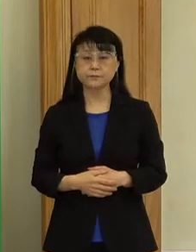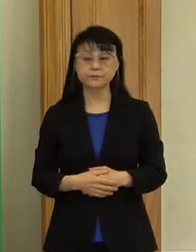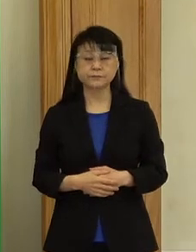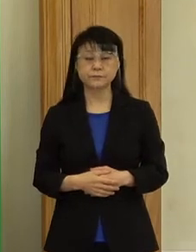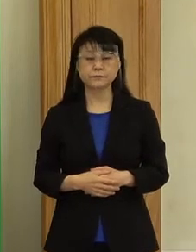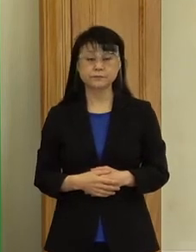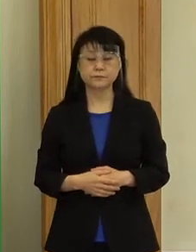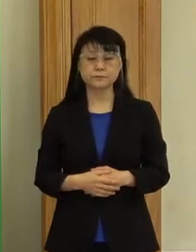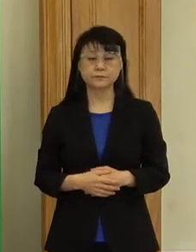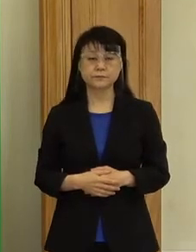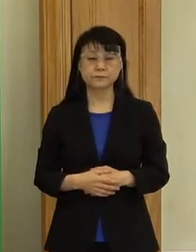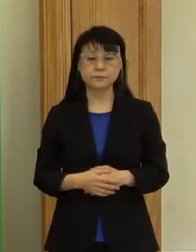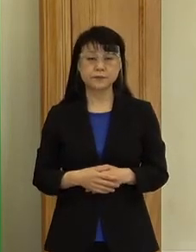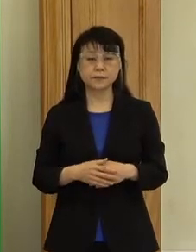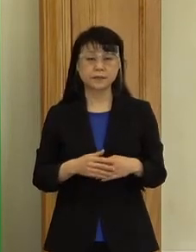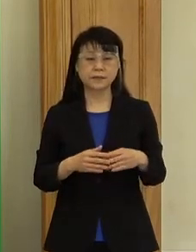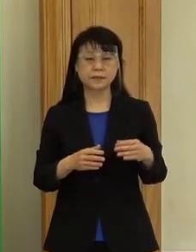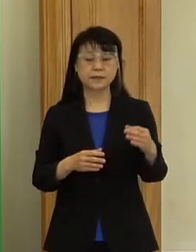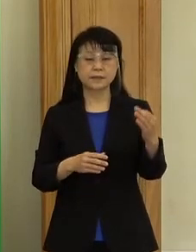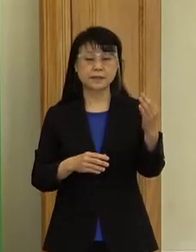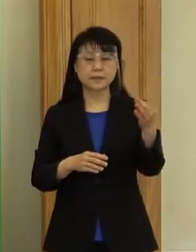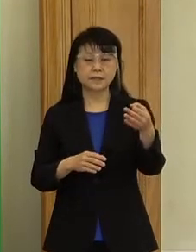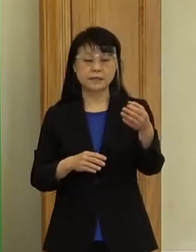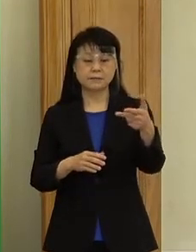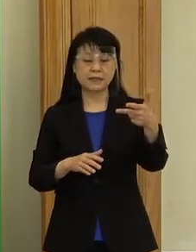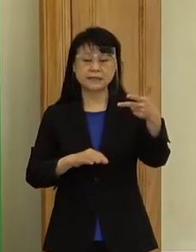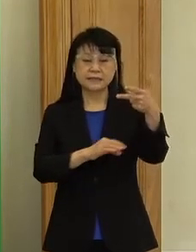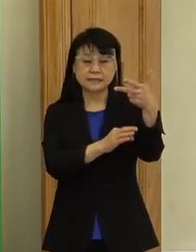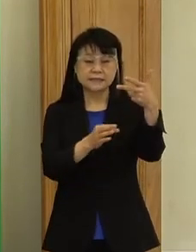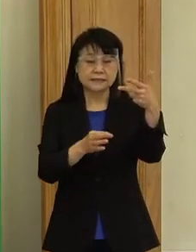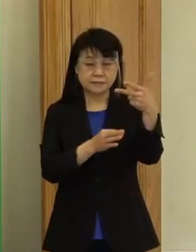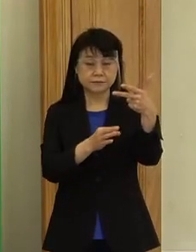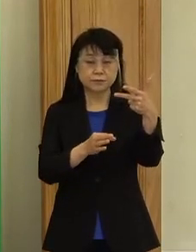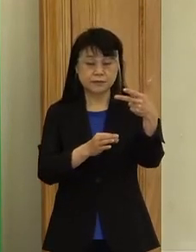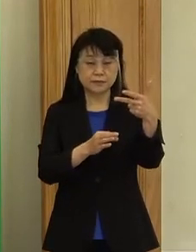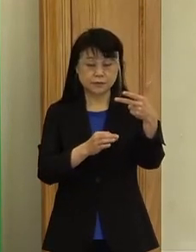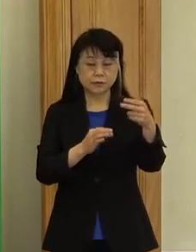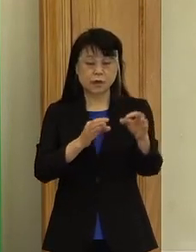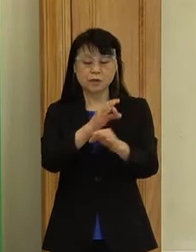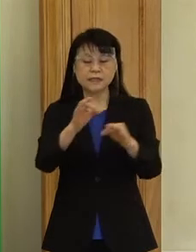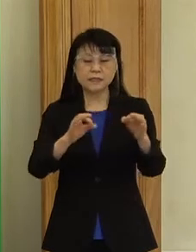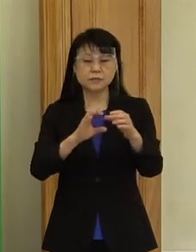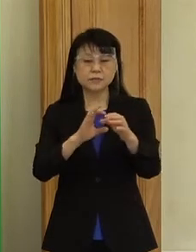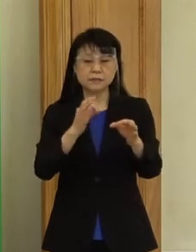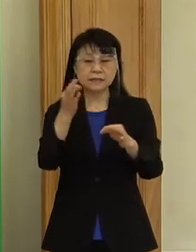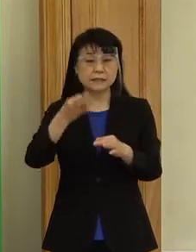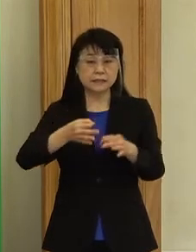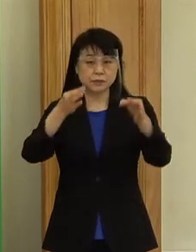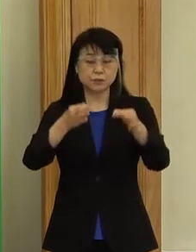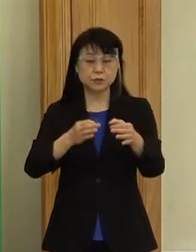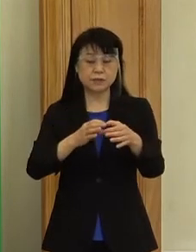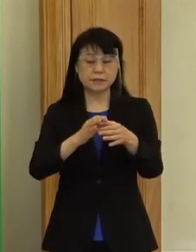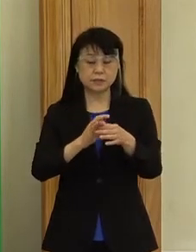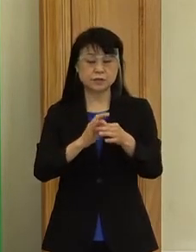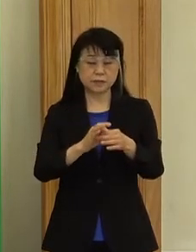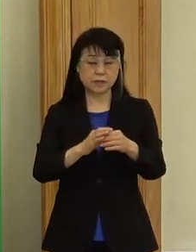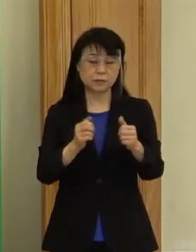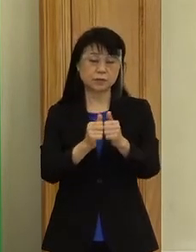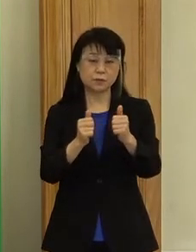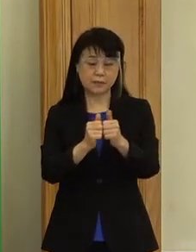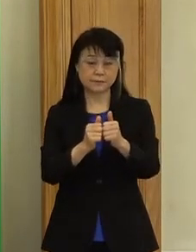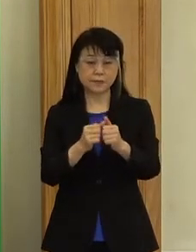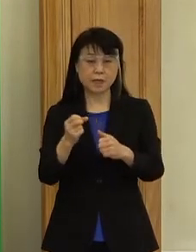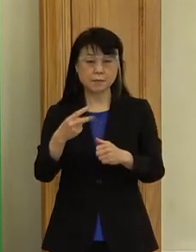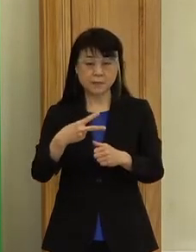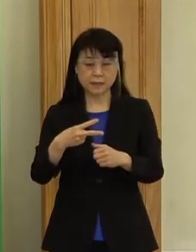まず一つは資金繰りのことなど金融相談の窓口を開きます。それからもう一つはやはり雇用についてご不安もあろうか